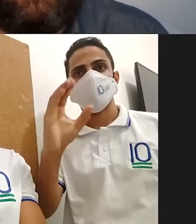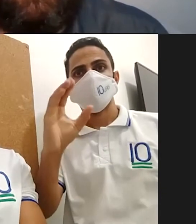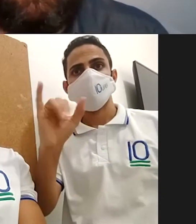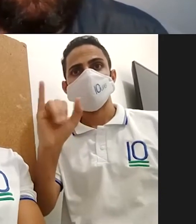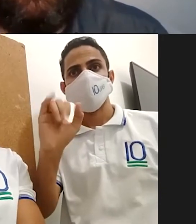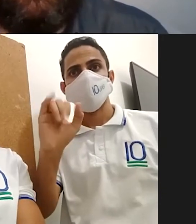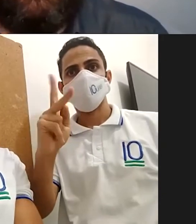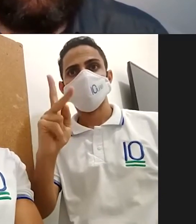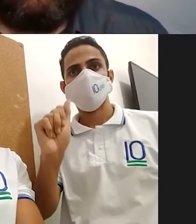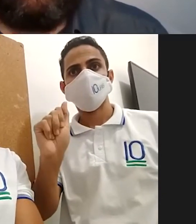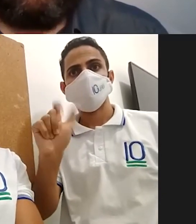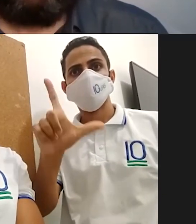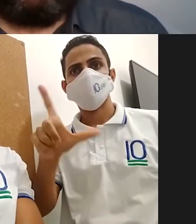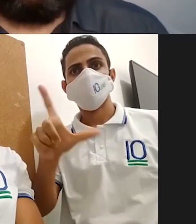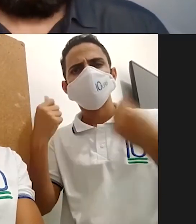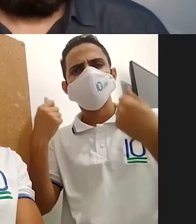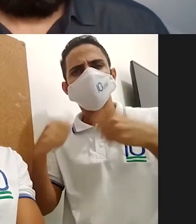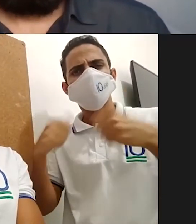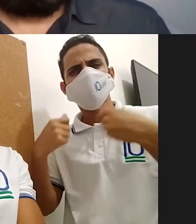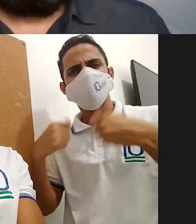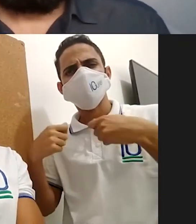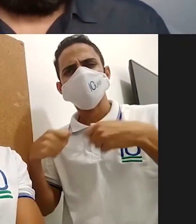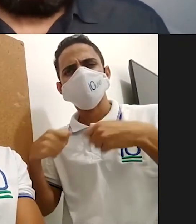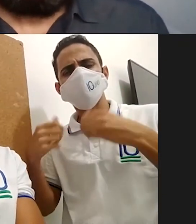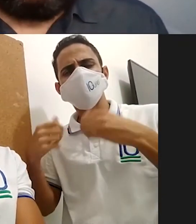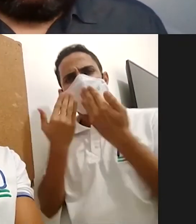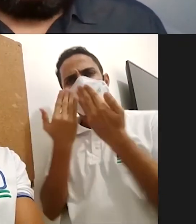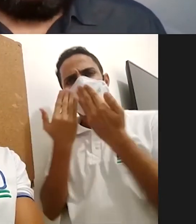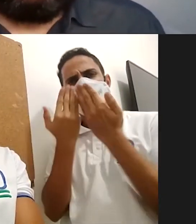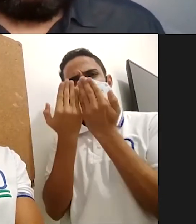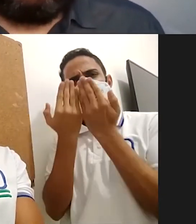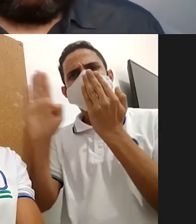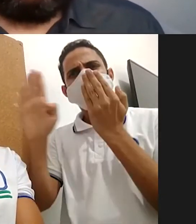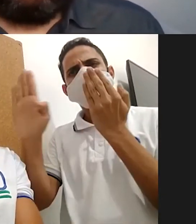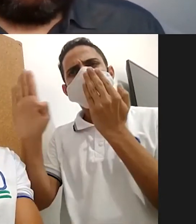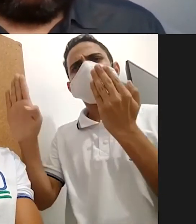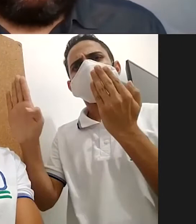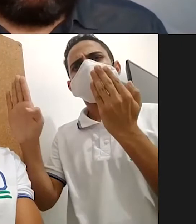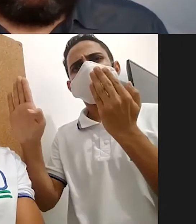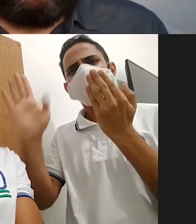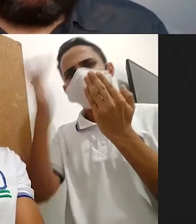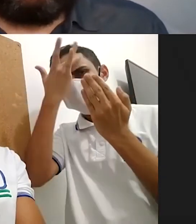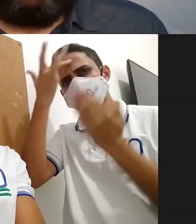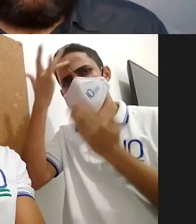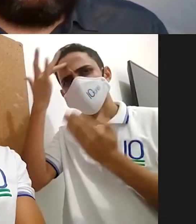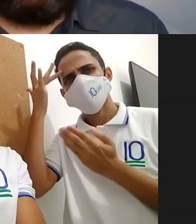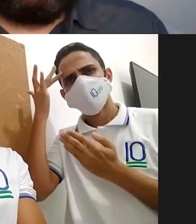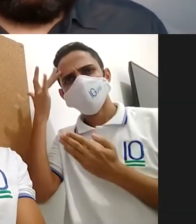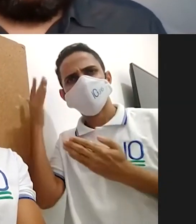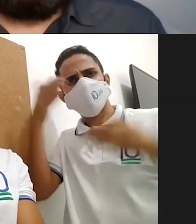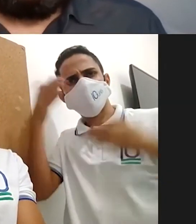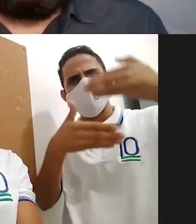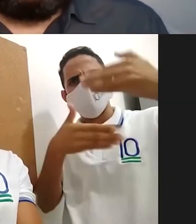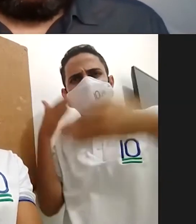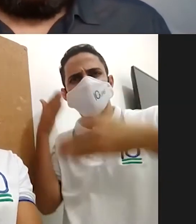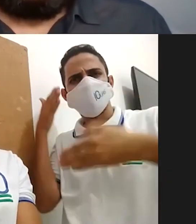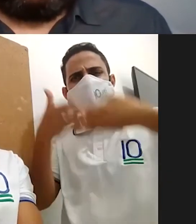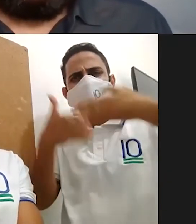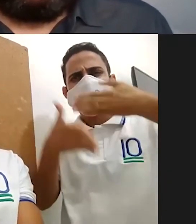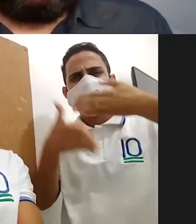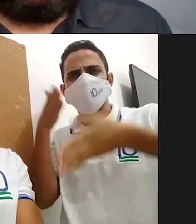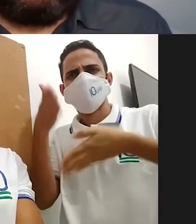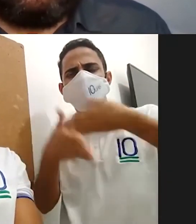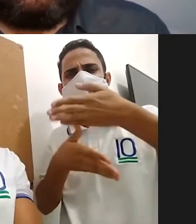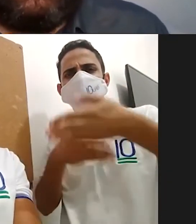dentro dos gabinetes, conversando, argumentando e refletindo junto conosco. Maravilha. Essa é a nossa